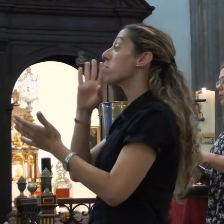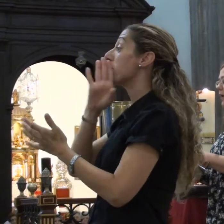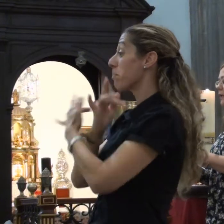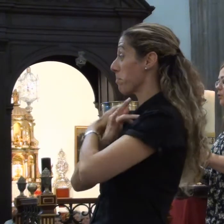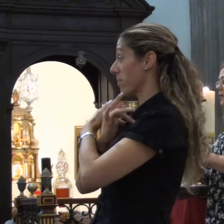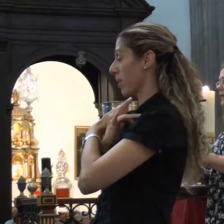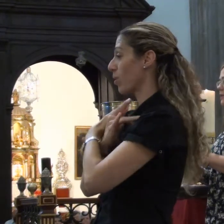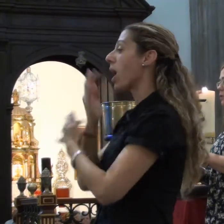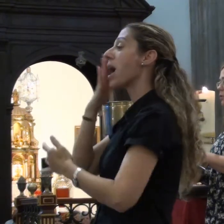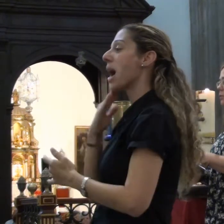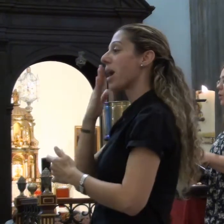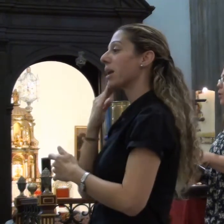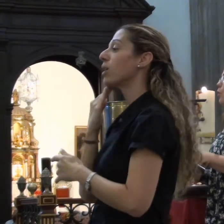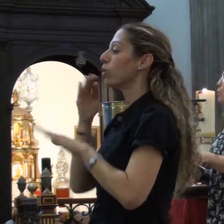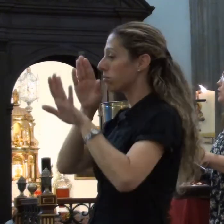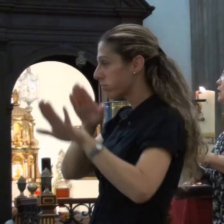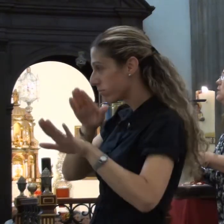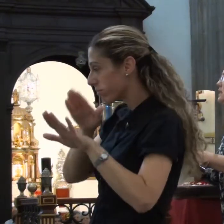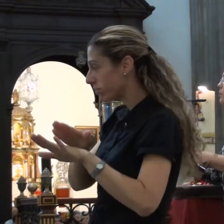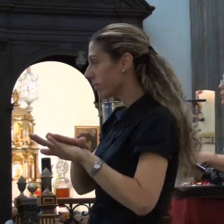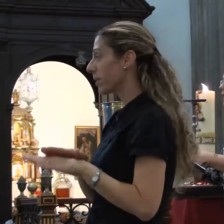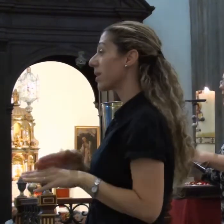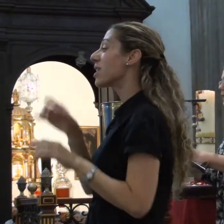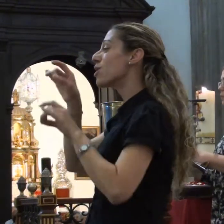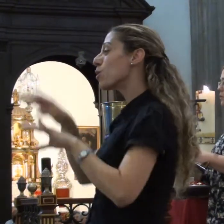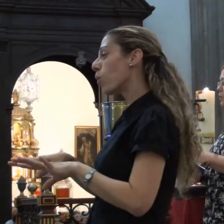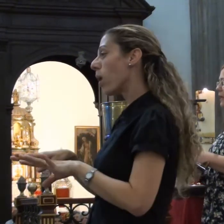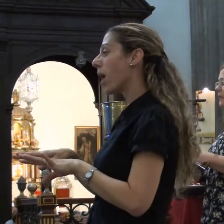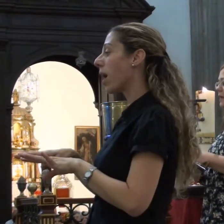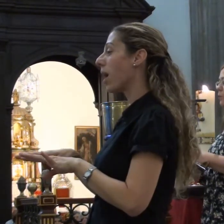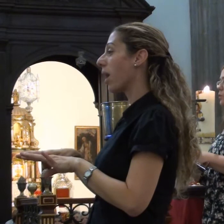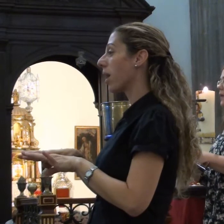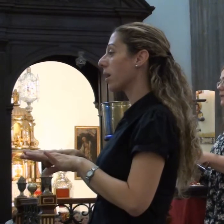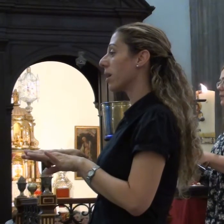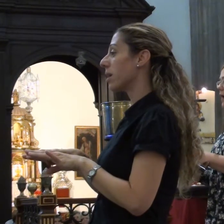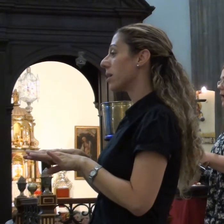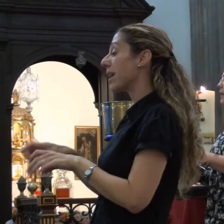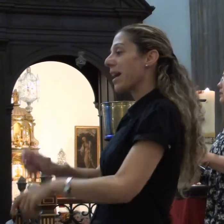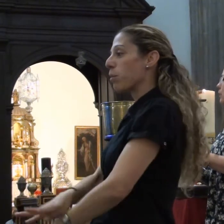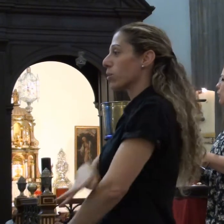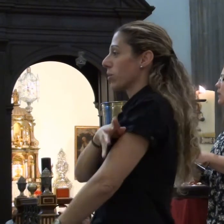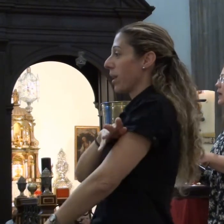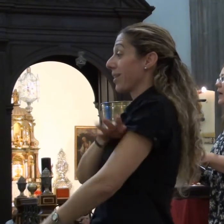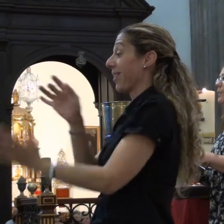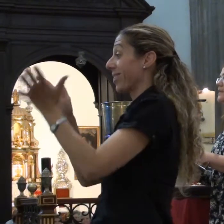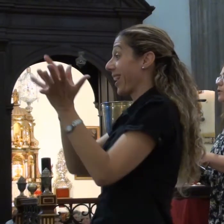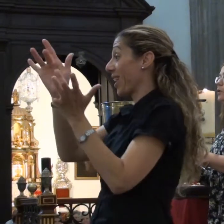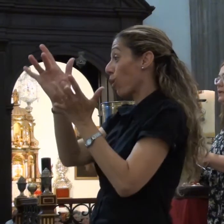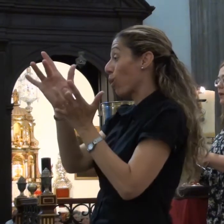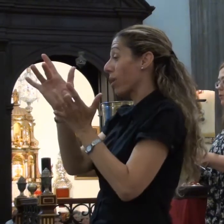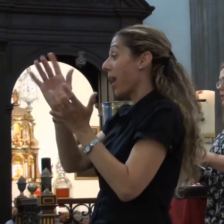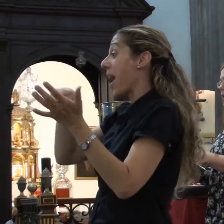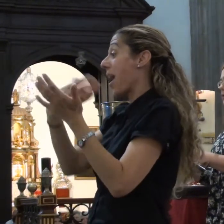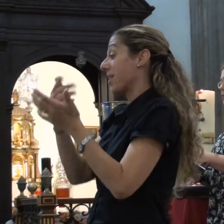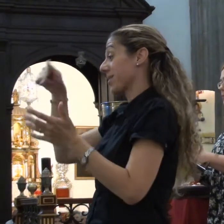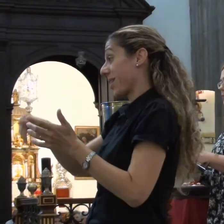nuestro cariño y veneración como ya lo hicimos en la impresionante y emocionante bajada el pasado